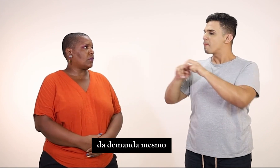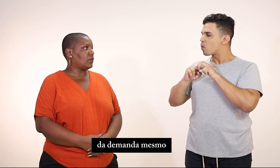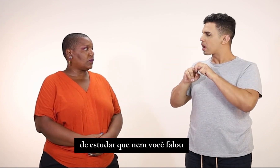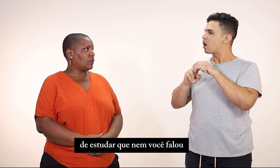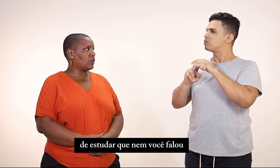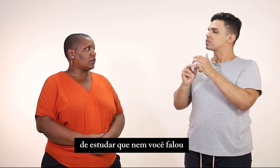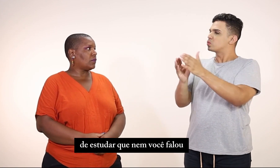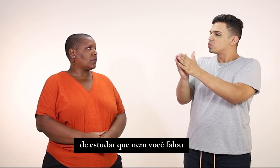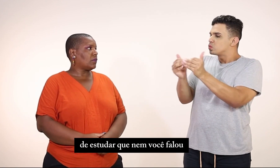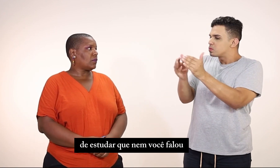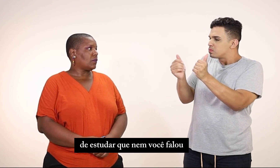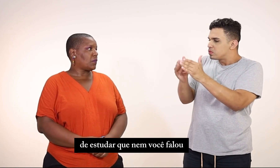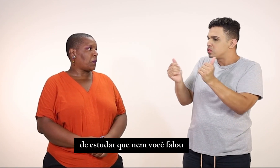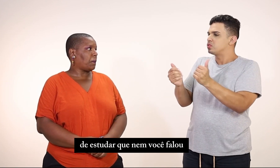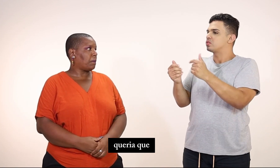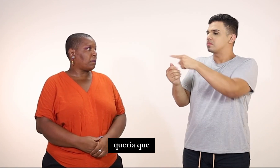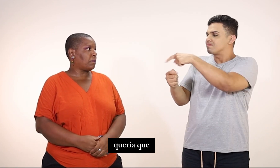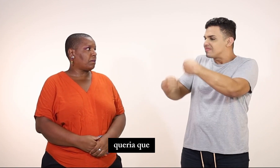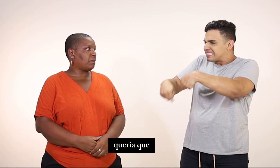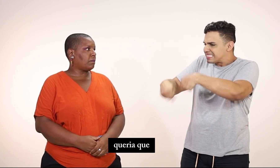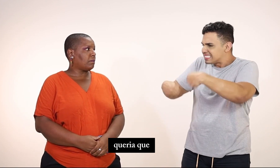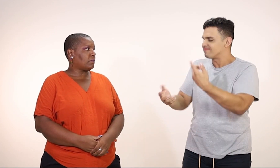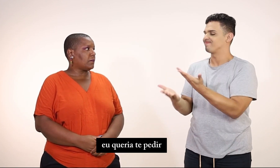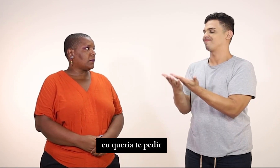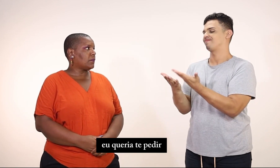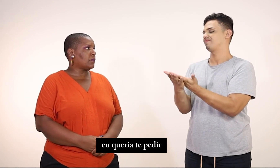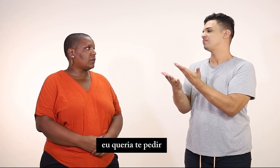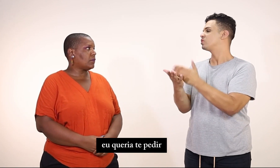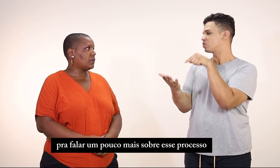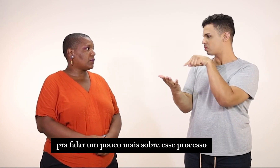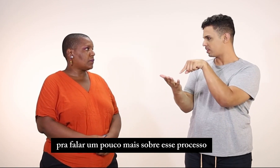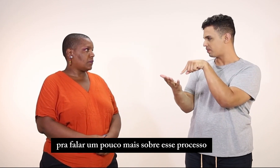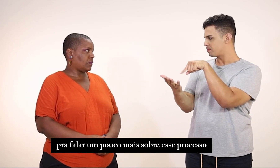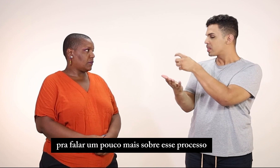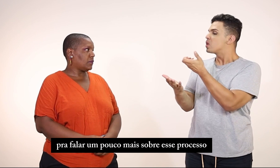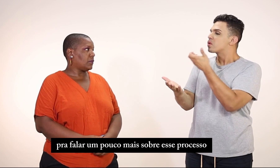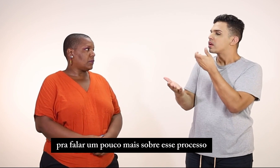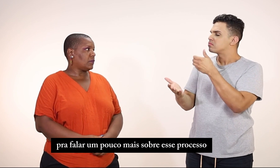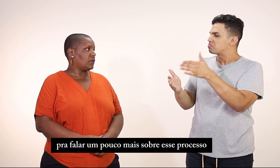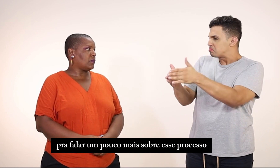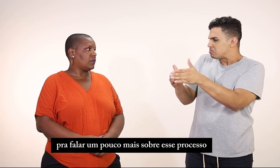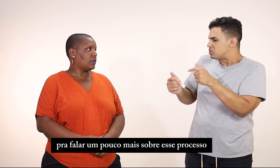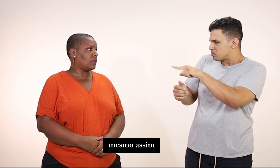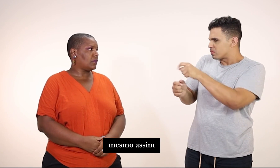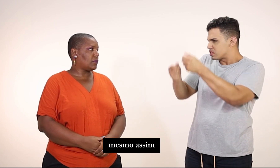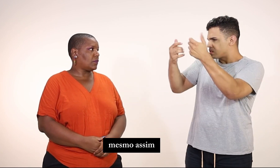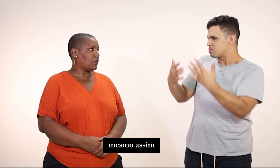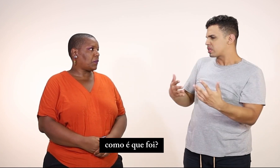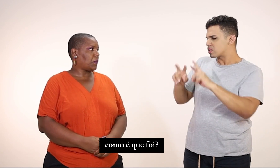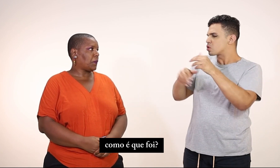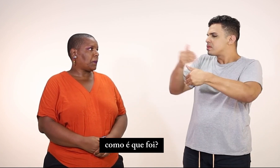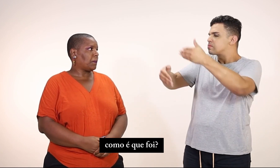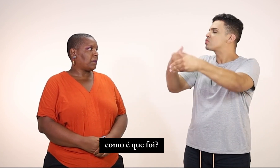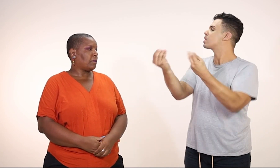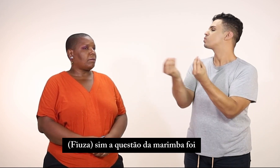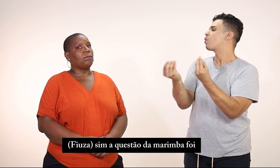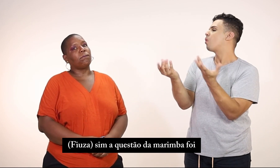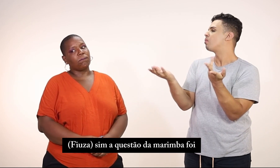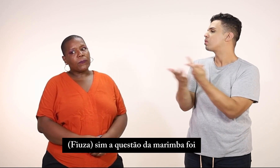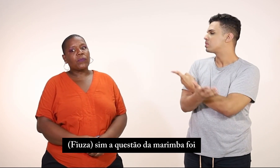de estudar, que nem você falou. Eu queria te pedir para falar um pouco mais sobre esse processo mesmo, assim, como é que foi? Sim, a questão da